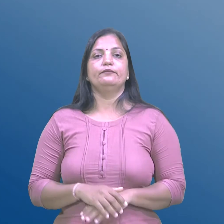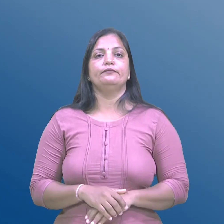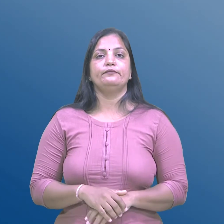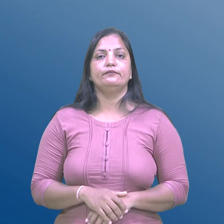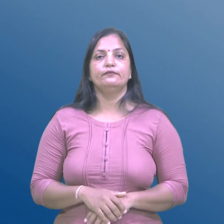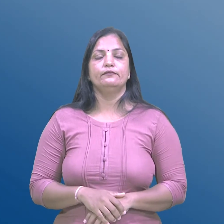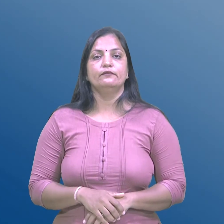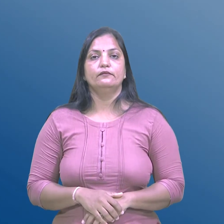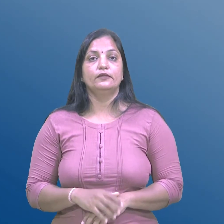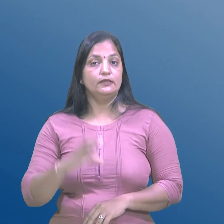સી,